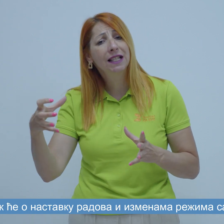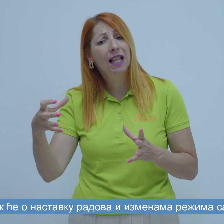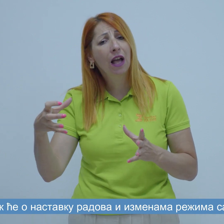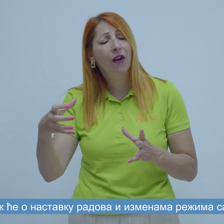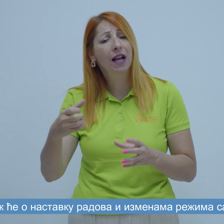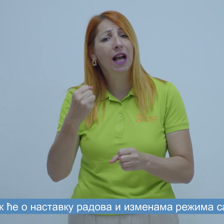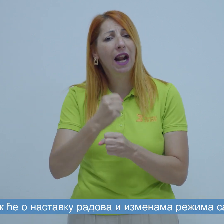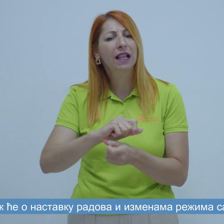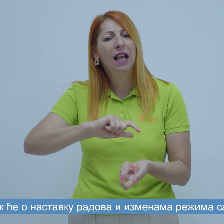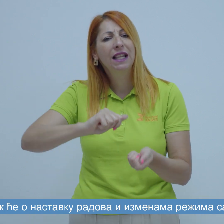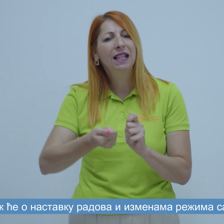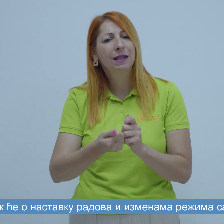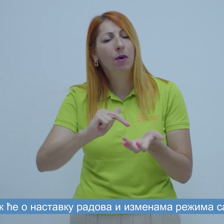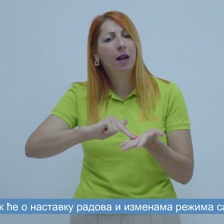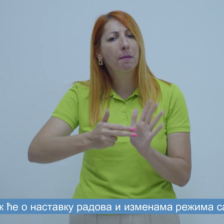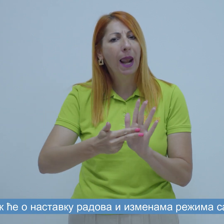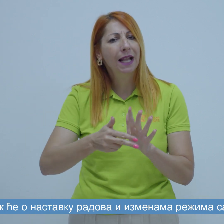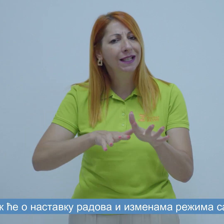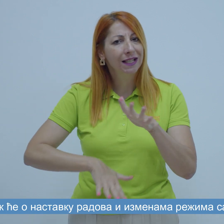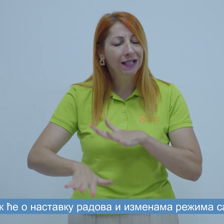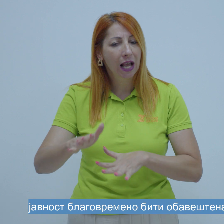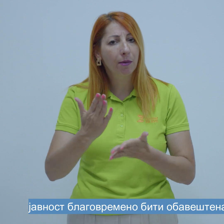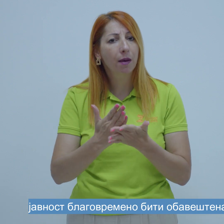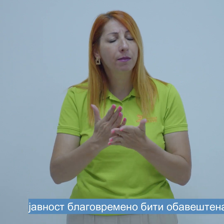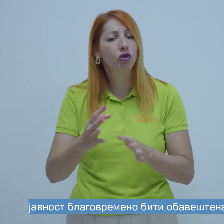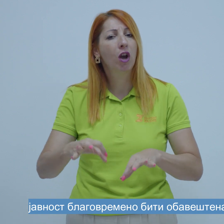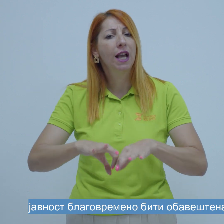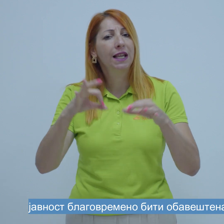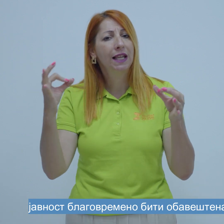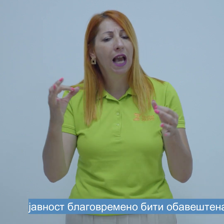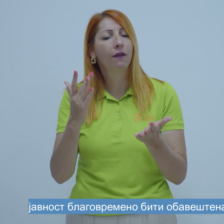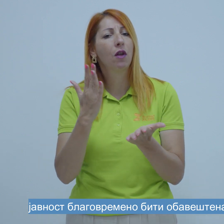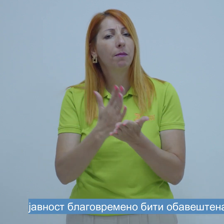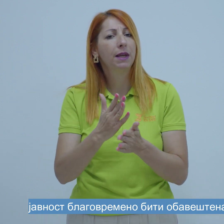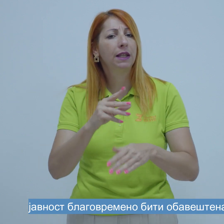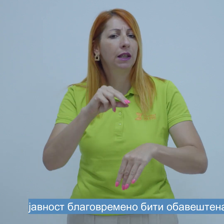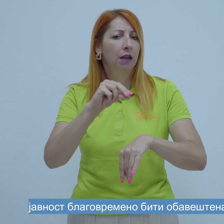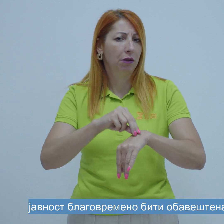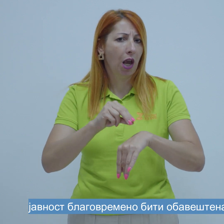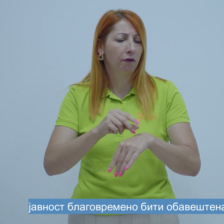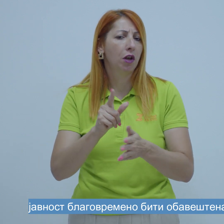i izmenama režima saobraćaja javnost blagovremeno biti obaveštena.